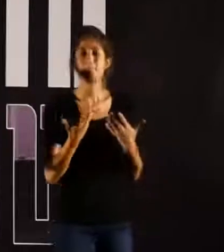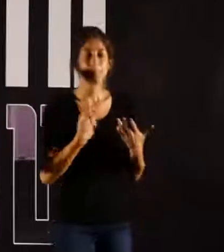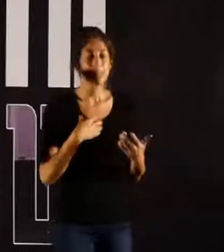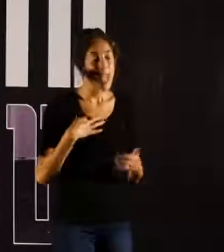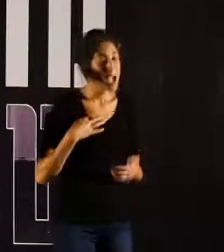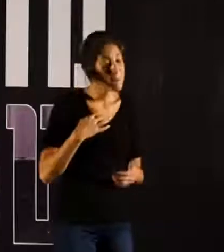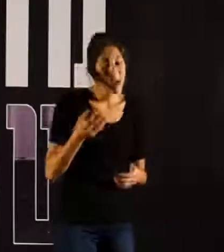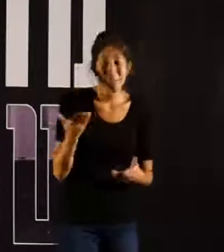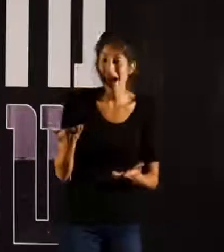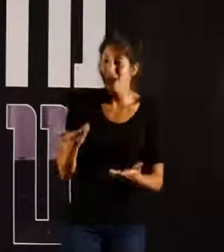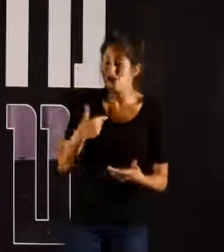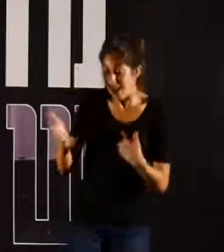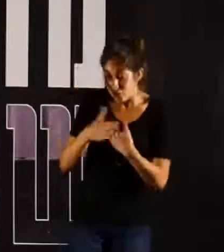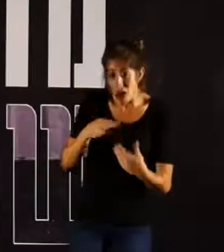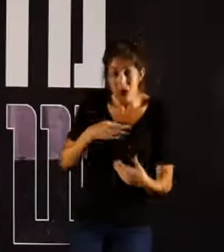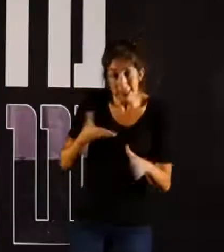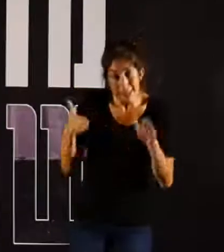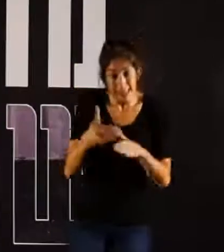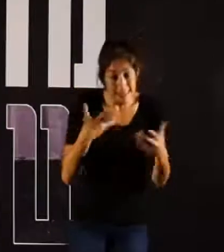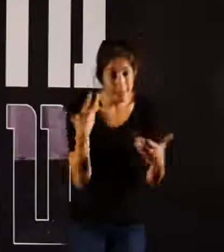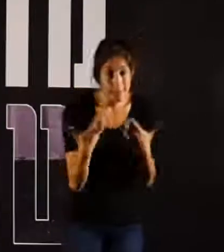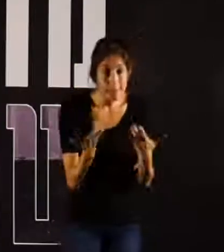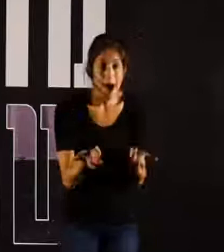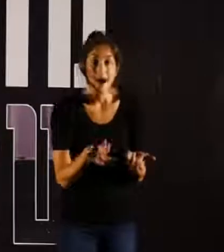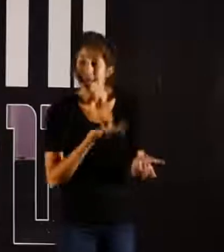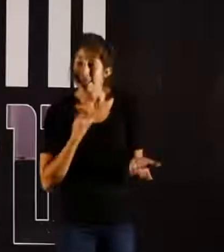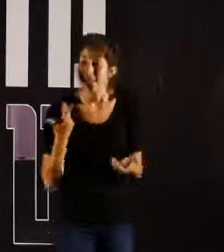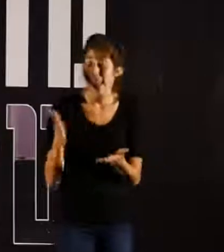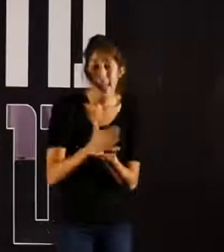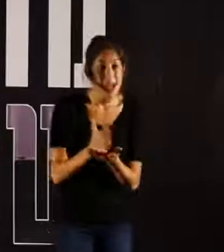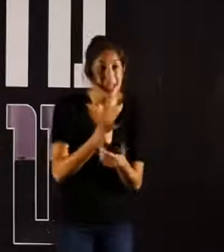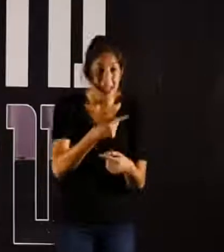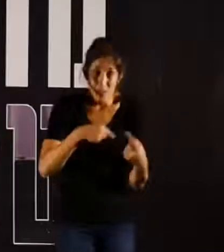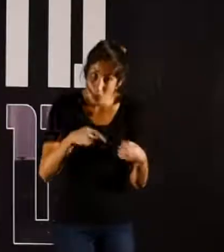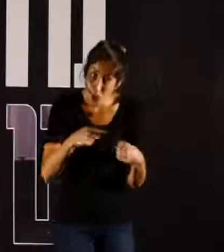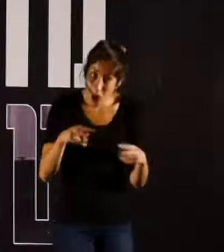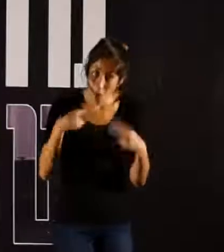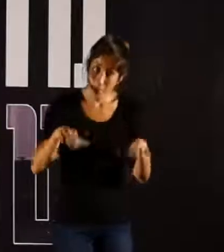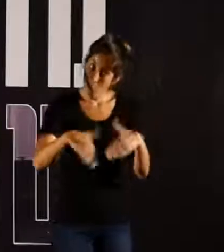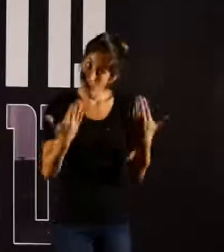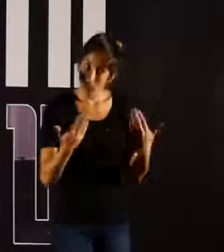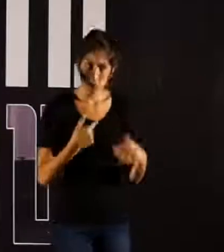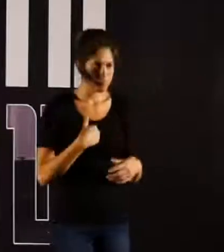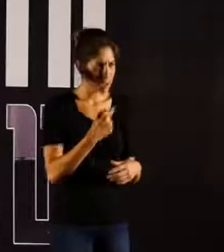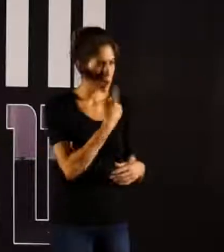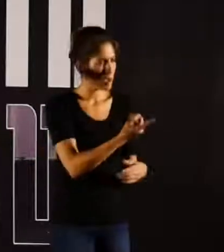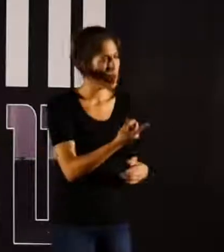אכפת לך שאשתי תיכנס למטבח להכין לנו ארוחת בוקר? ואני אומר